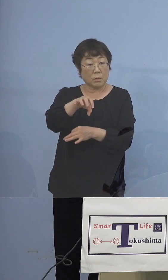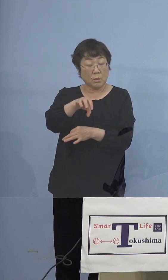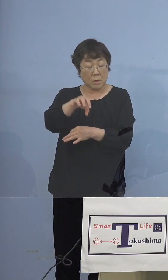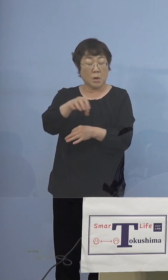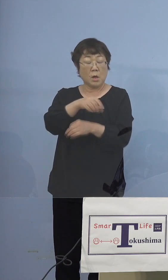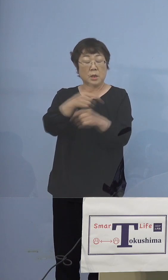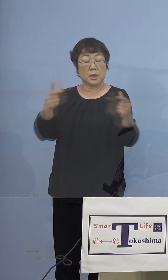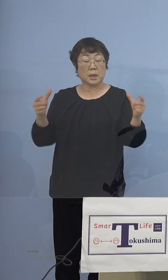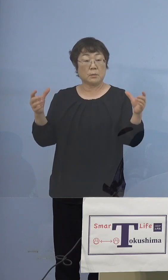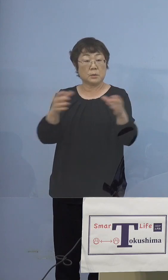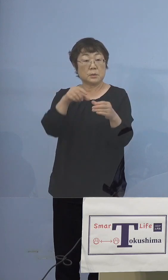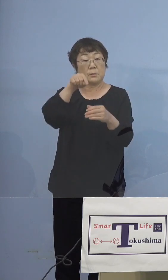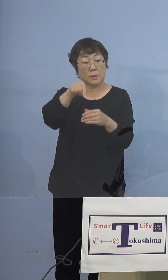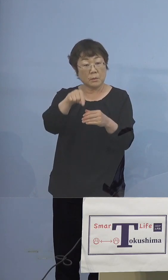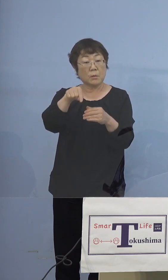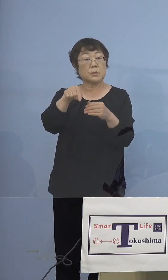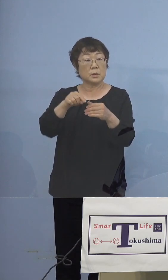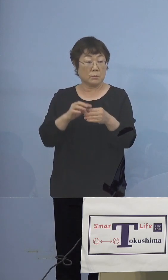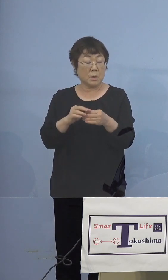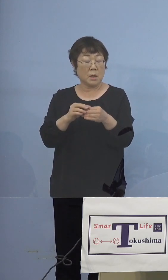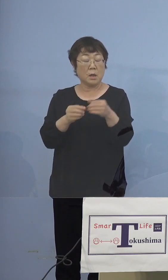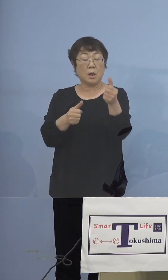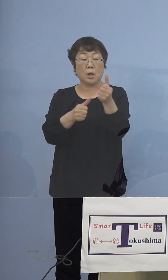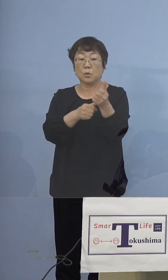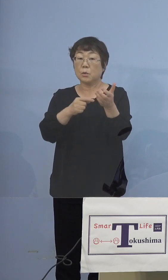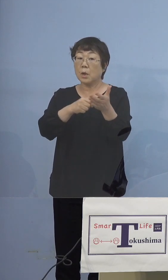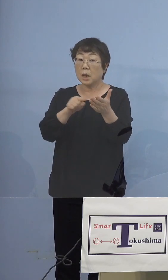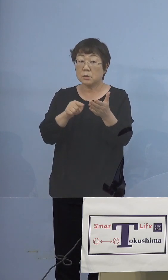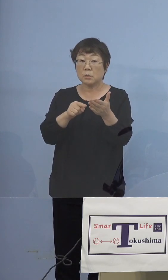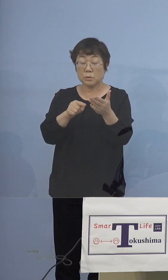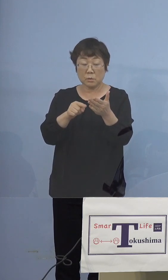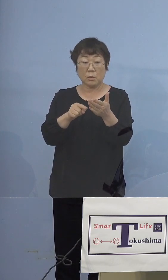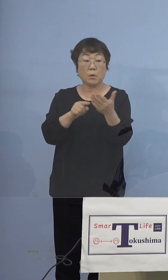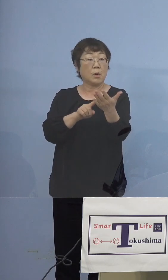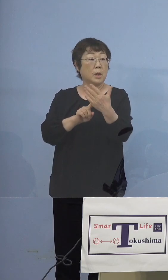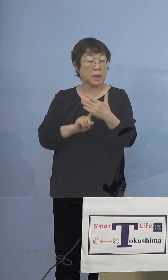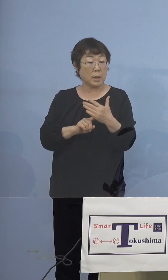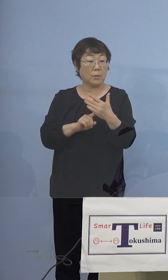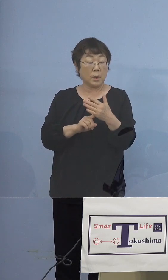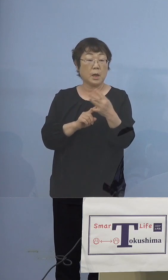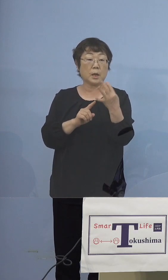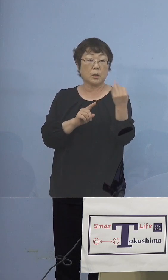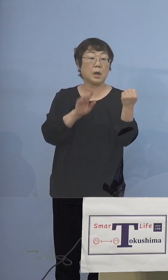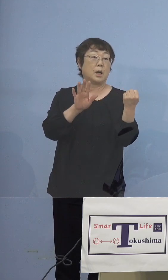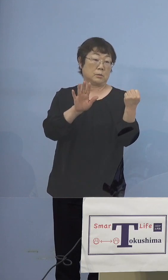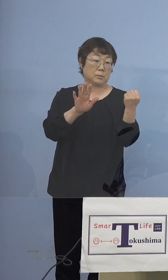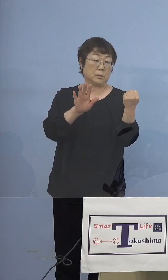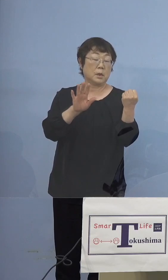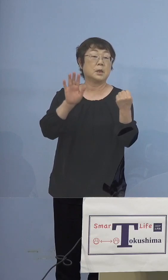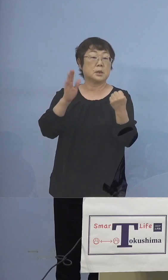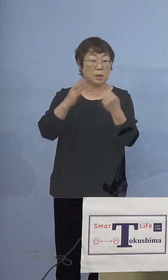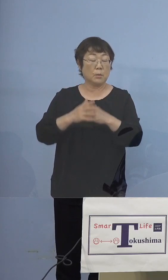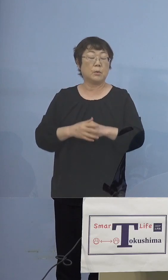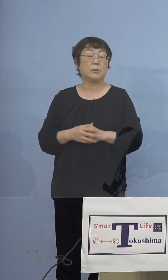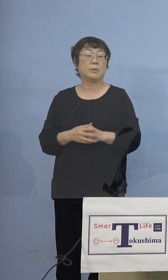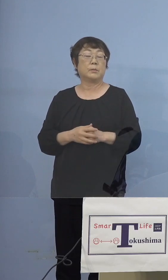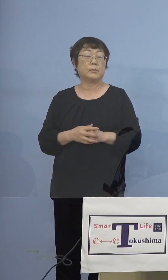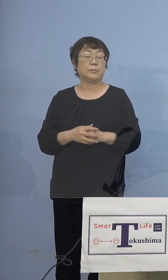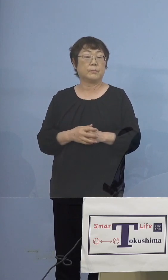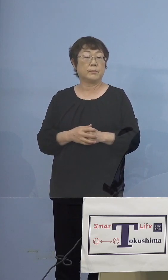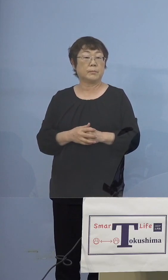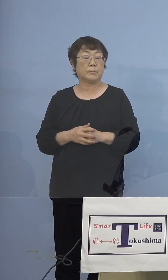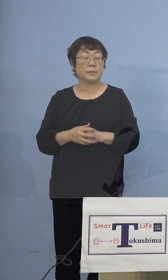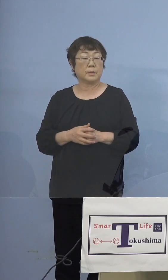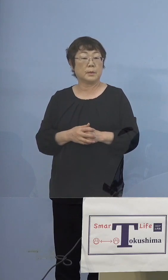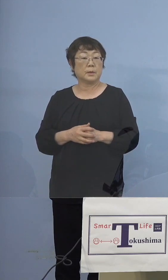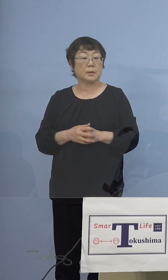接種会場においては、副反応の事例は確かに数例あるとは聞いております。ただ、